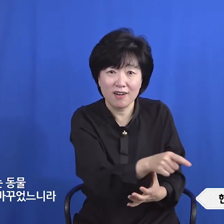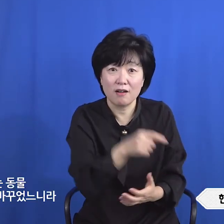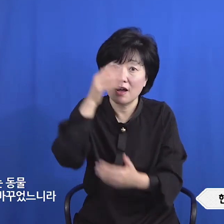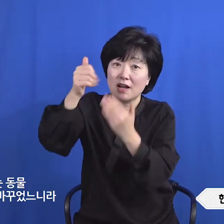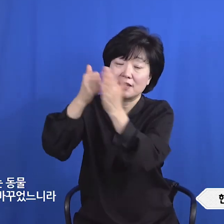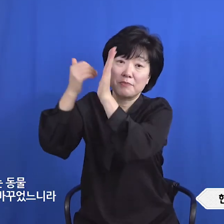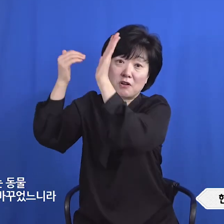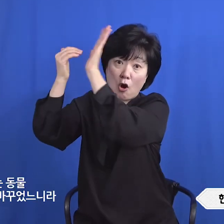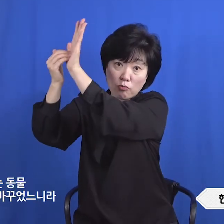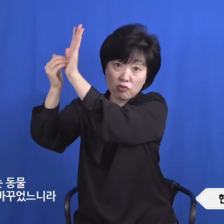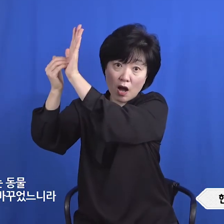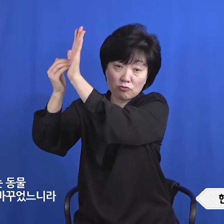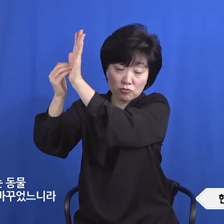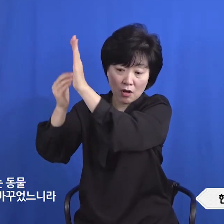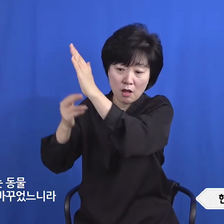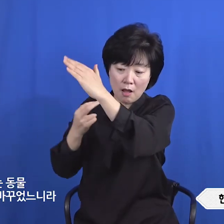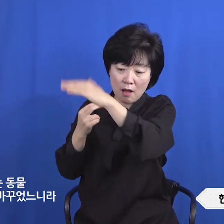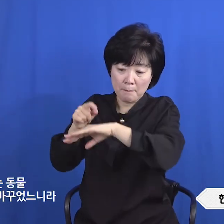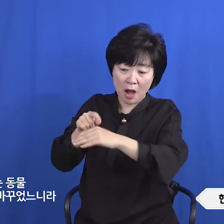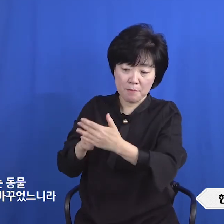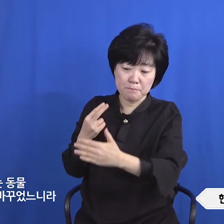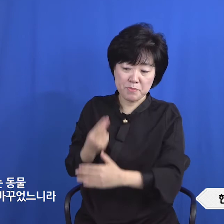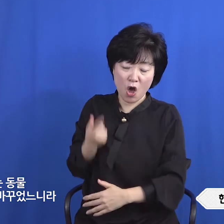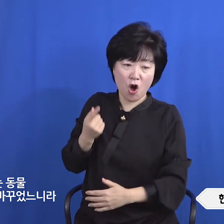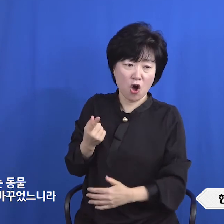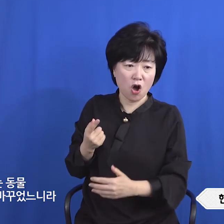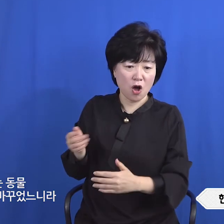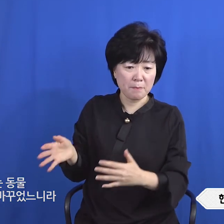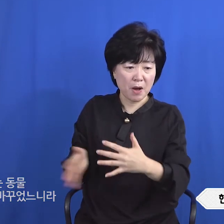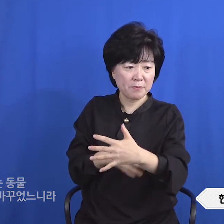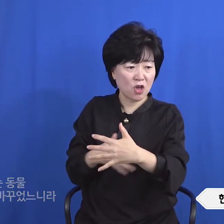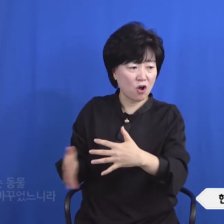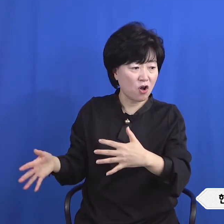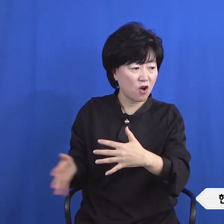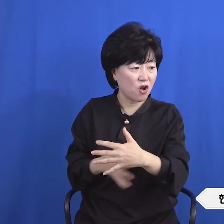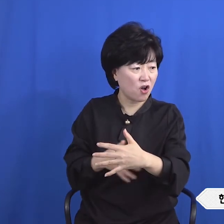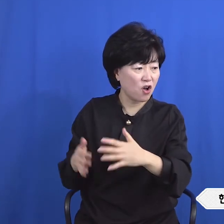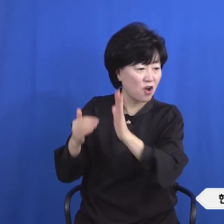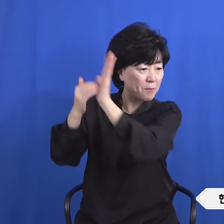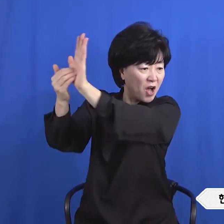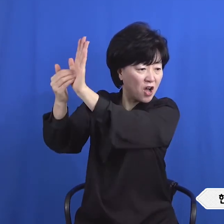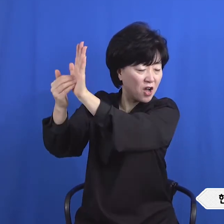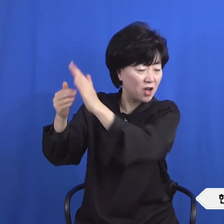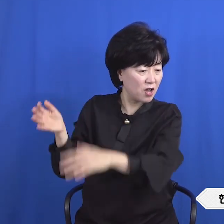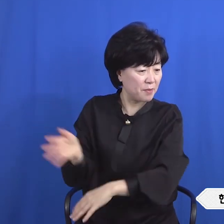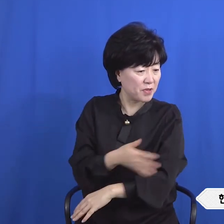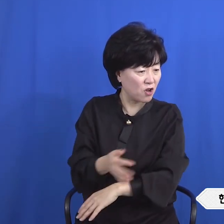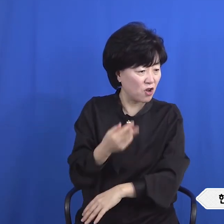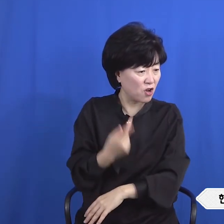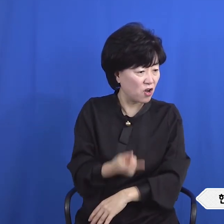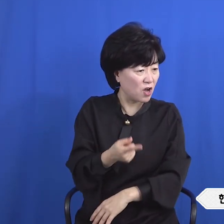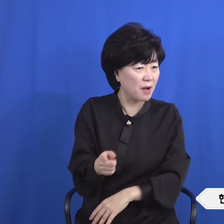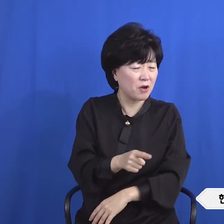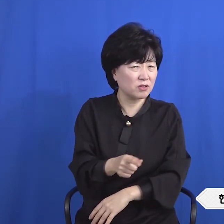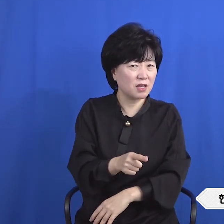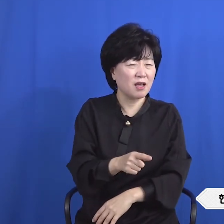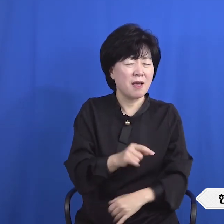거부하고 나면 그 빈자리가 절대로 빈자리로 남아있지 않습니다. 반드시 다른 신이